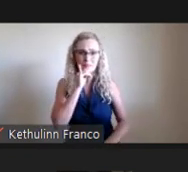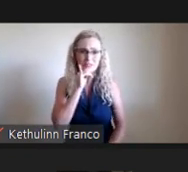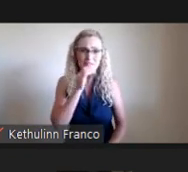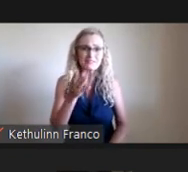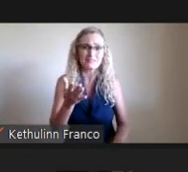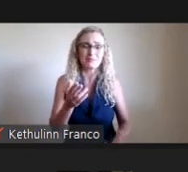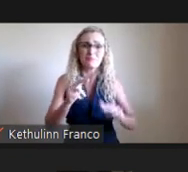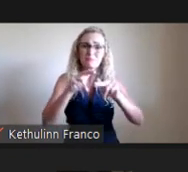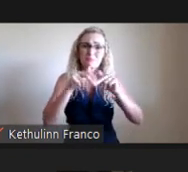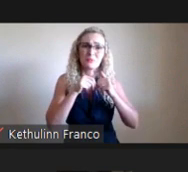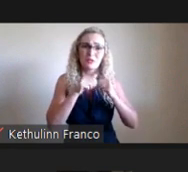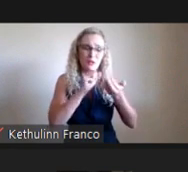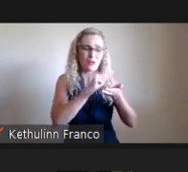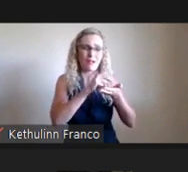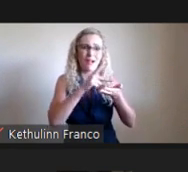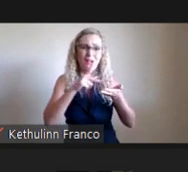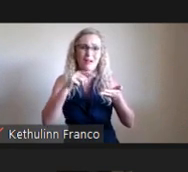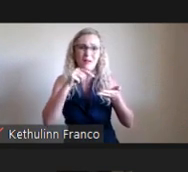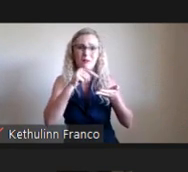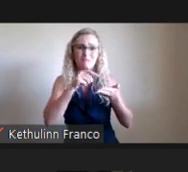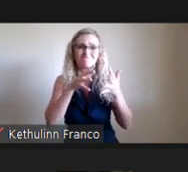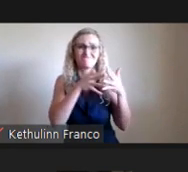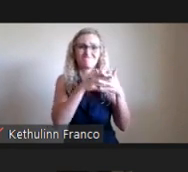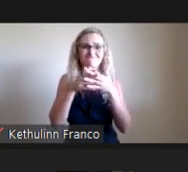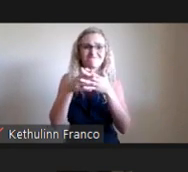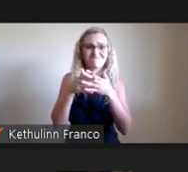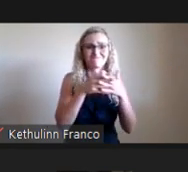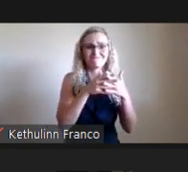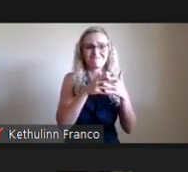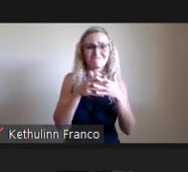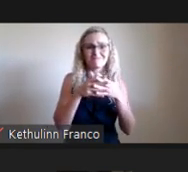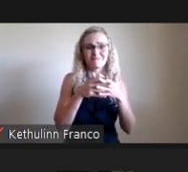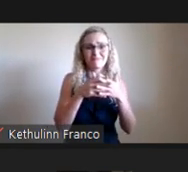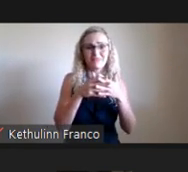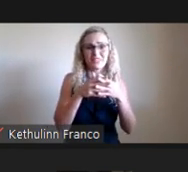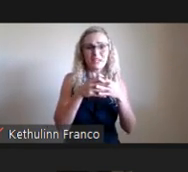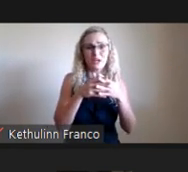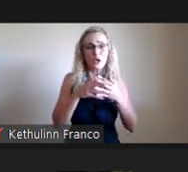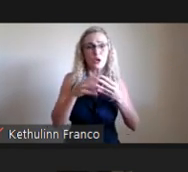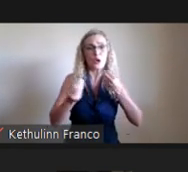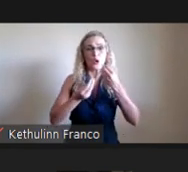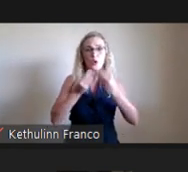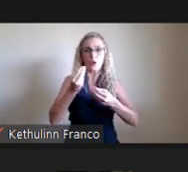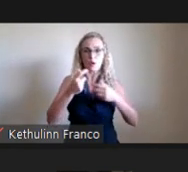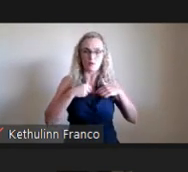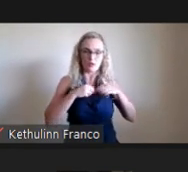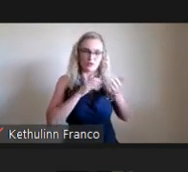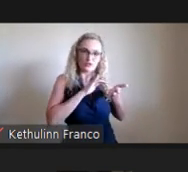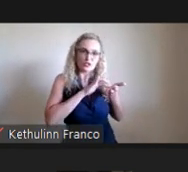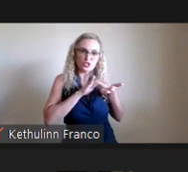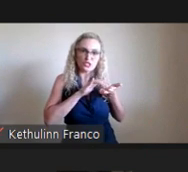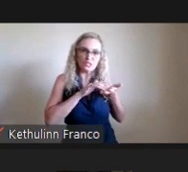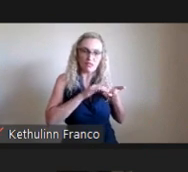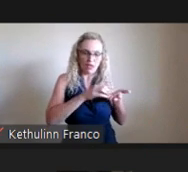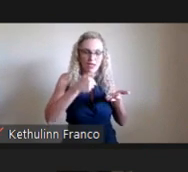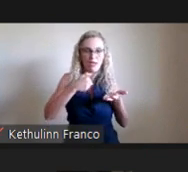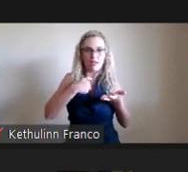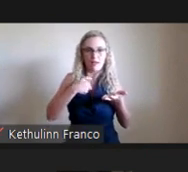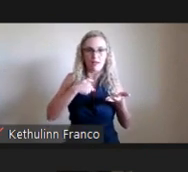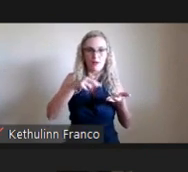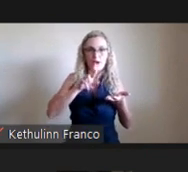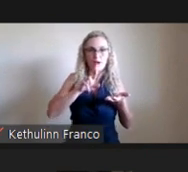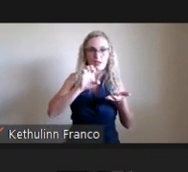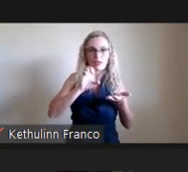complexo. Se você escreve ali, né, eu resido em um apartamento, ele não vai fazer essa tradução